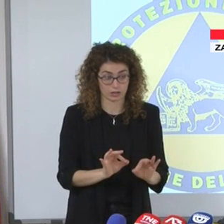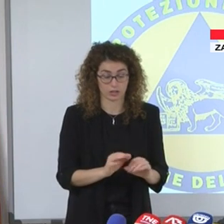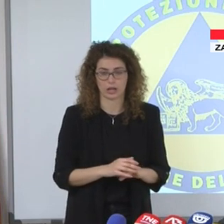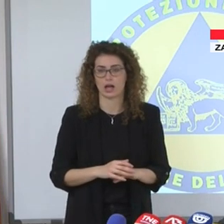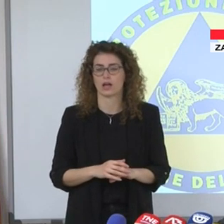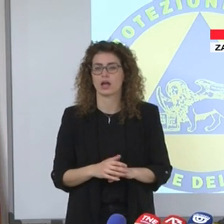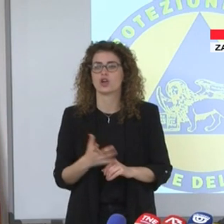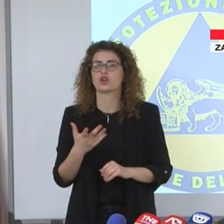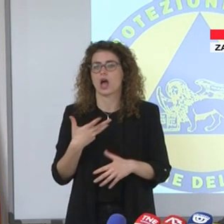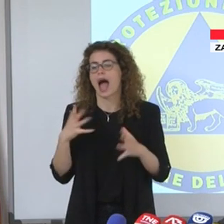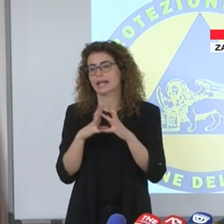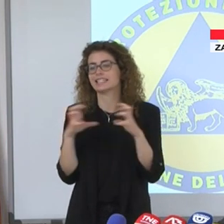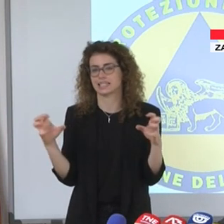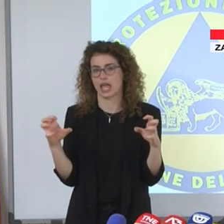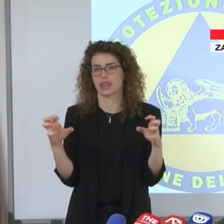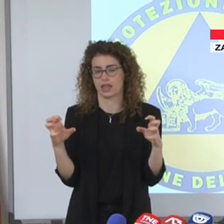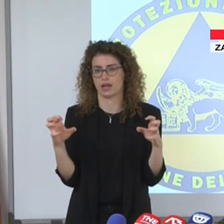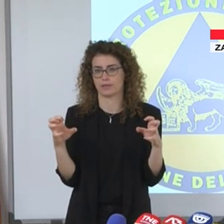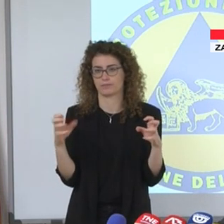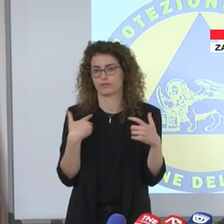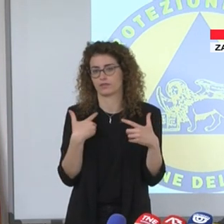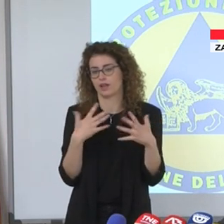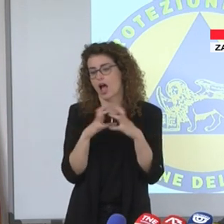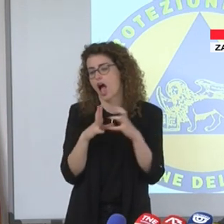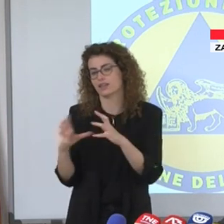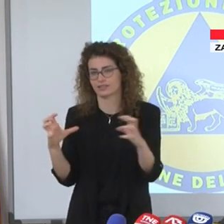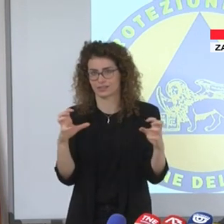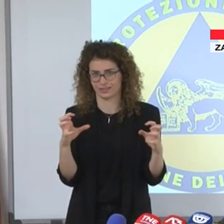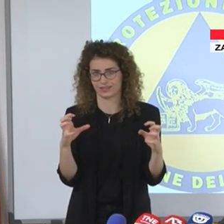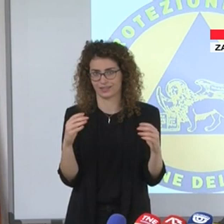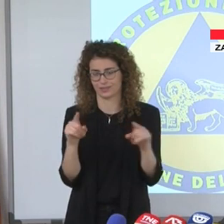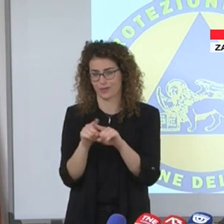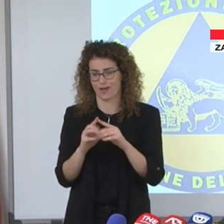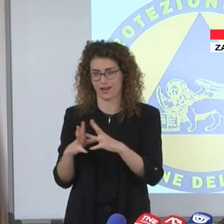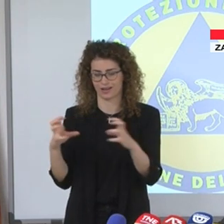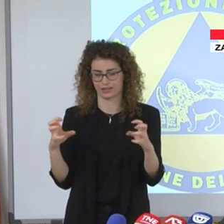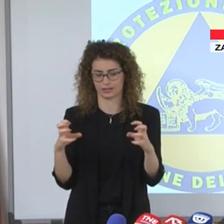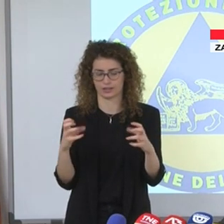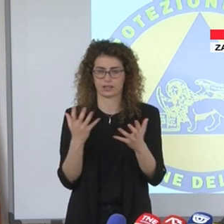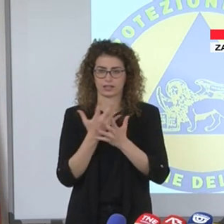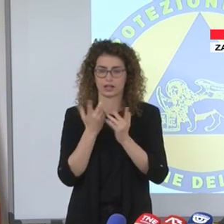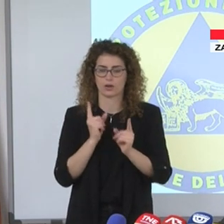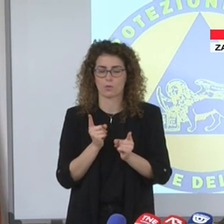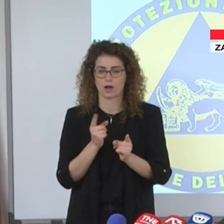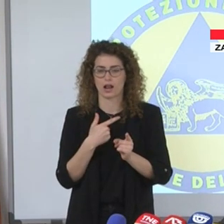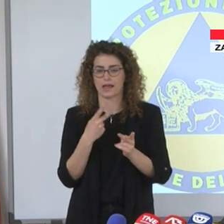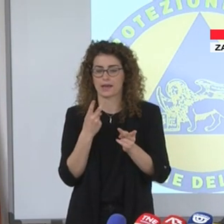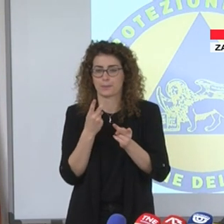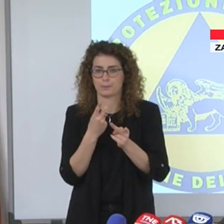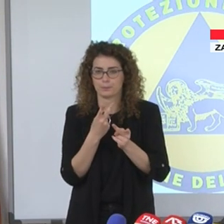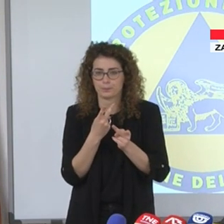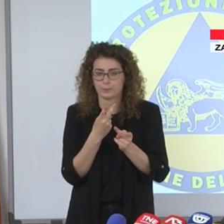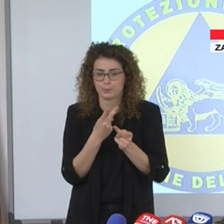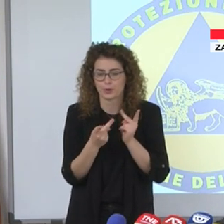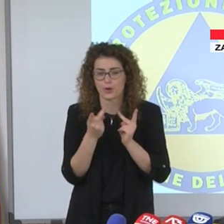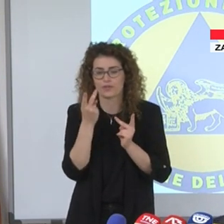Cioè, sono aziende come le altre aziende. Ovvio che stiamo tentando di vedere il modo di trovare una priorità per il